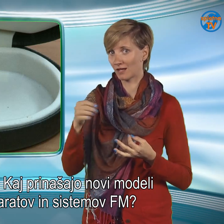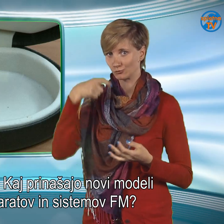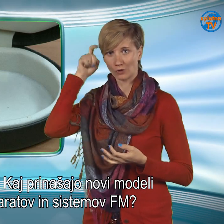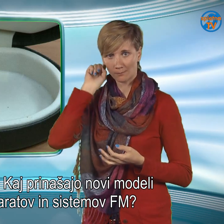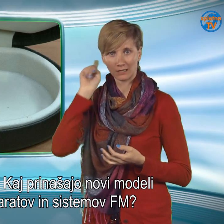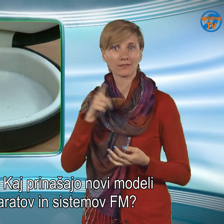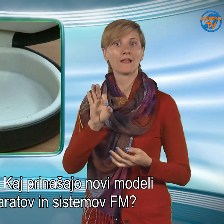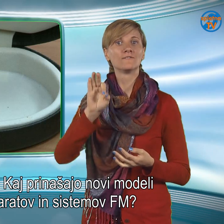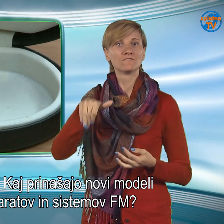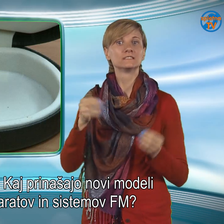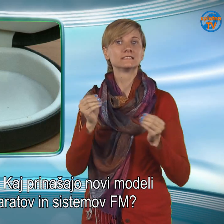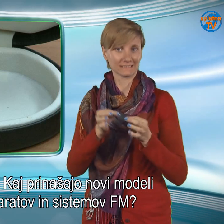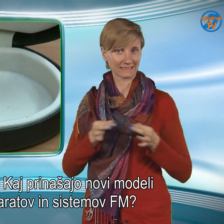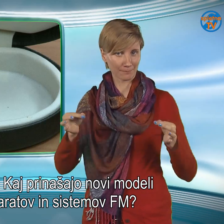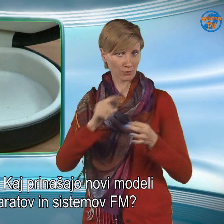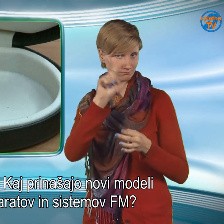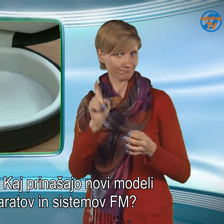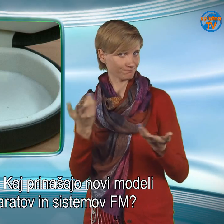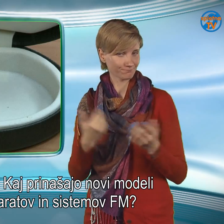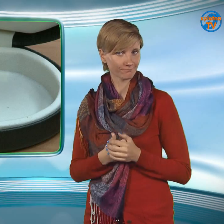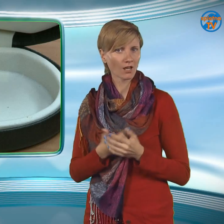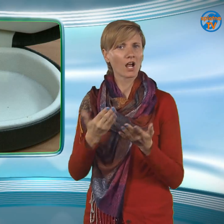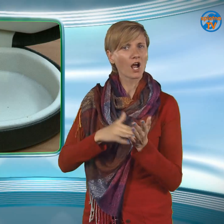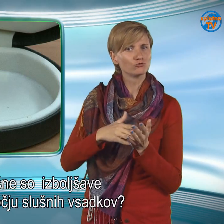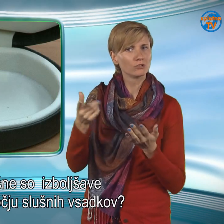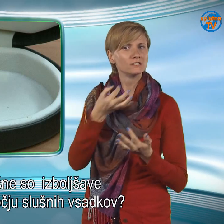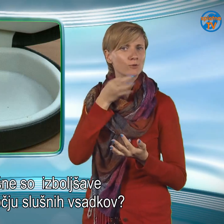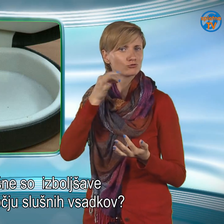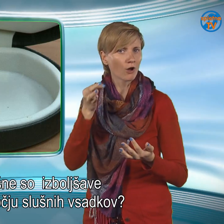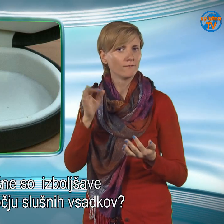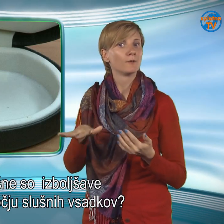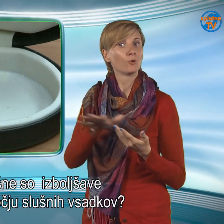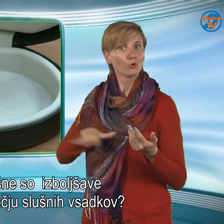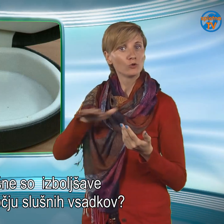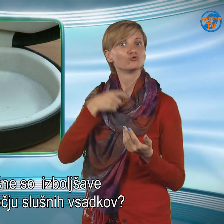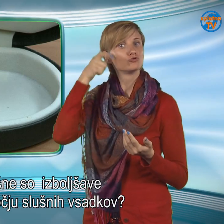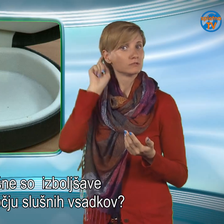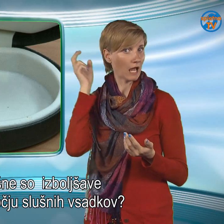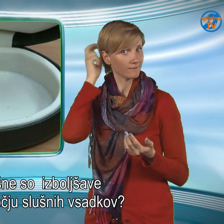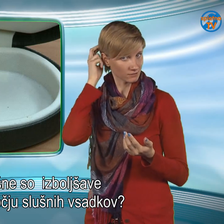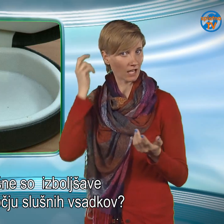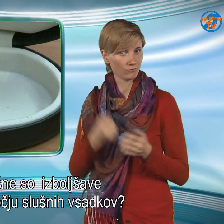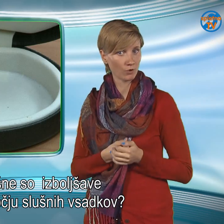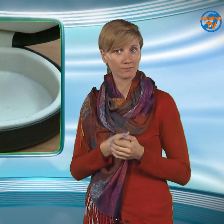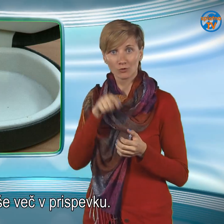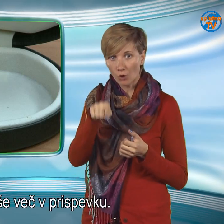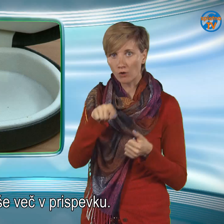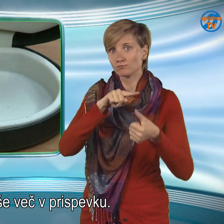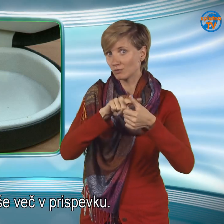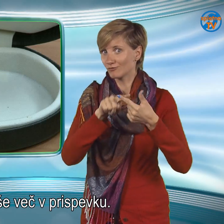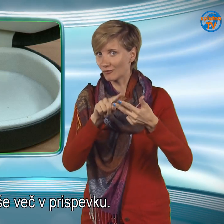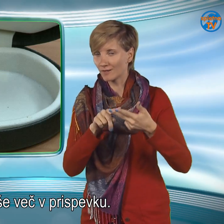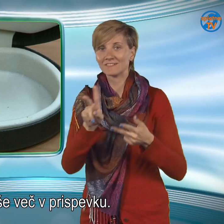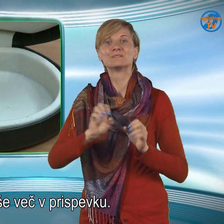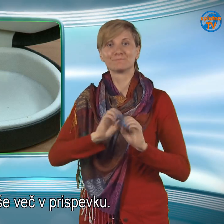modeli slušnih aparatov in sistemov FM? Kakšne so izboljšave na področju slušnih vsadkov?